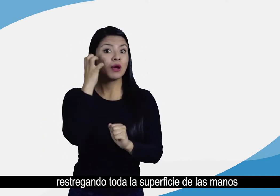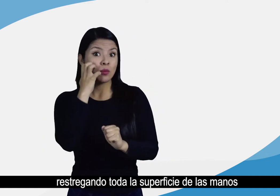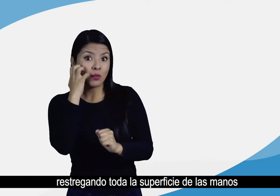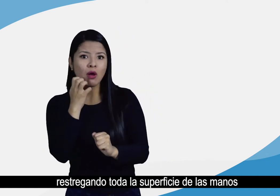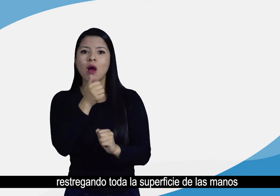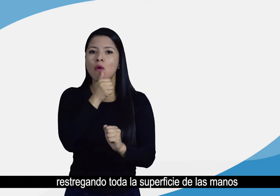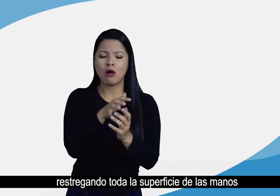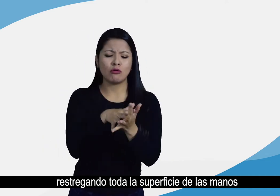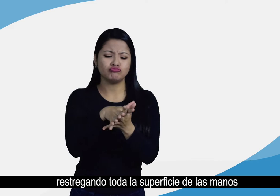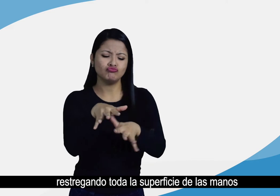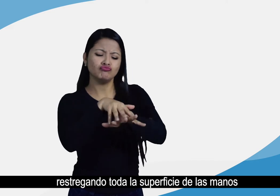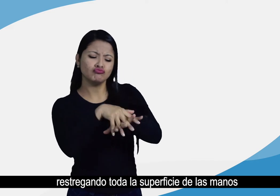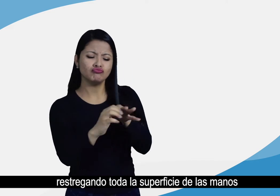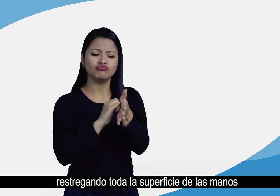restregando toda la superficie de las manos.